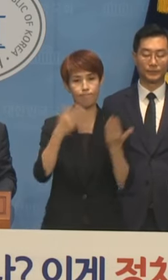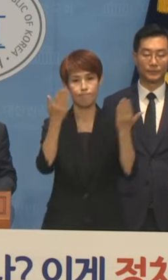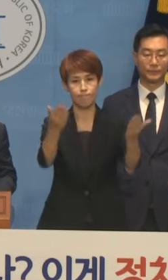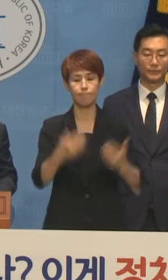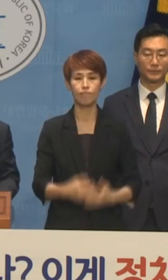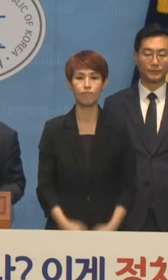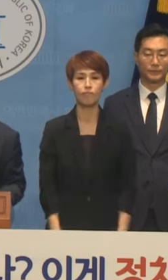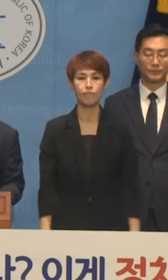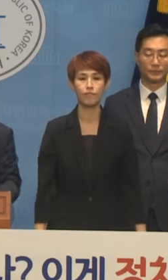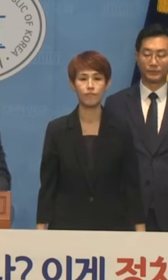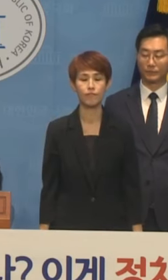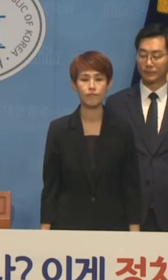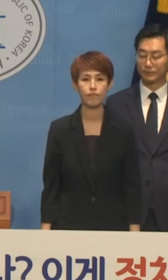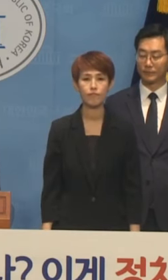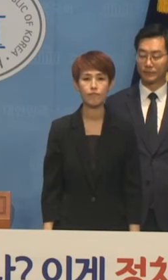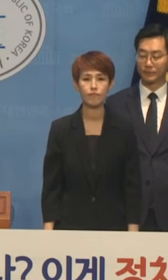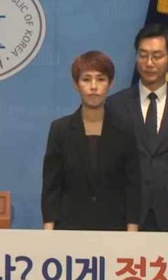있겠습니다.